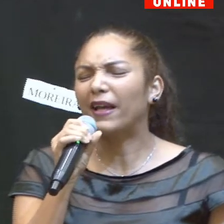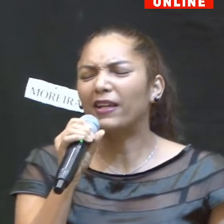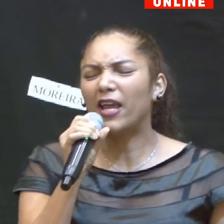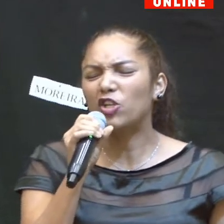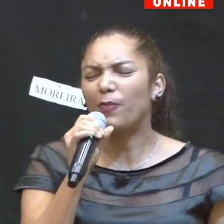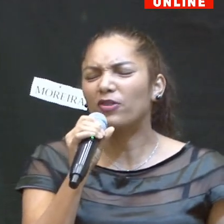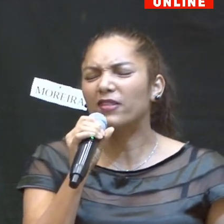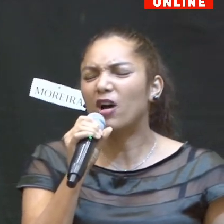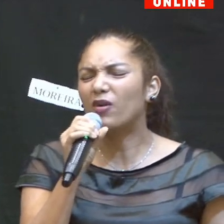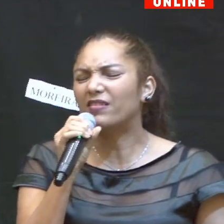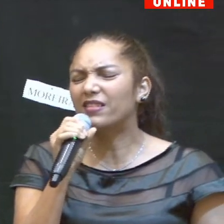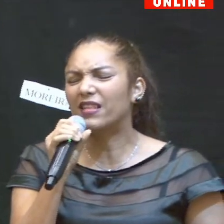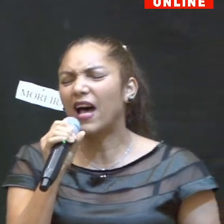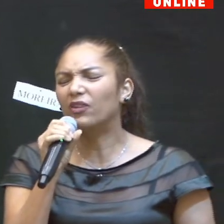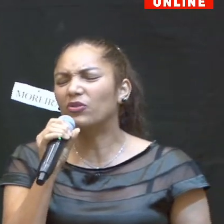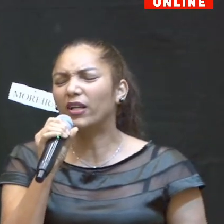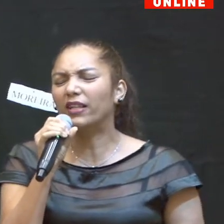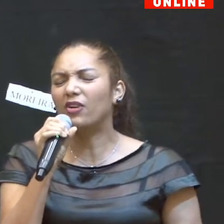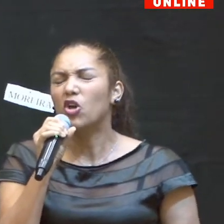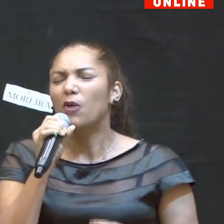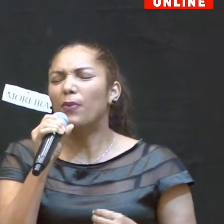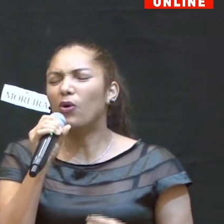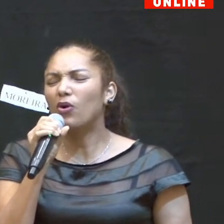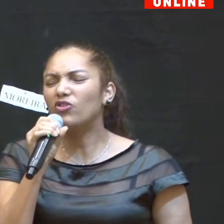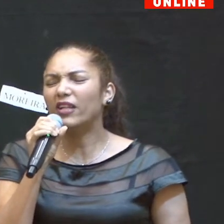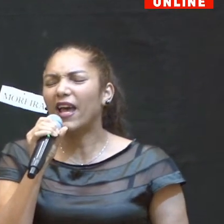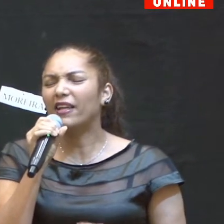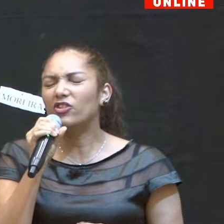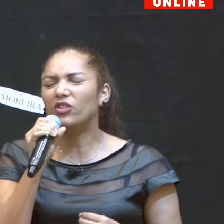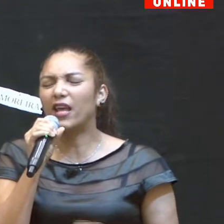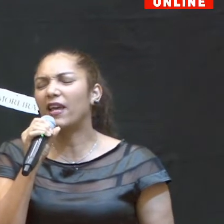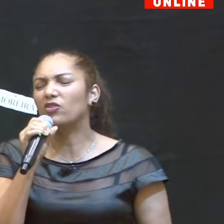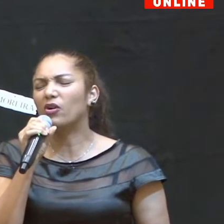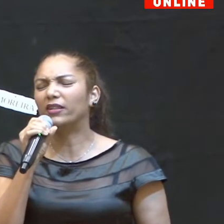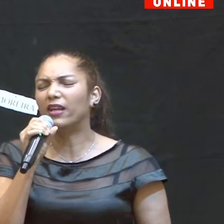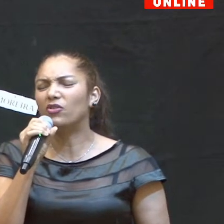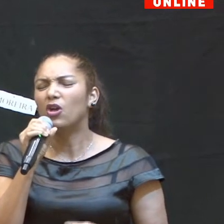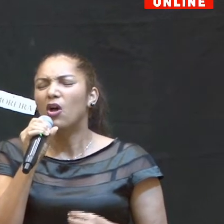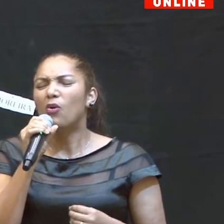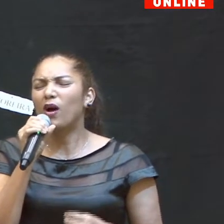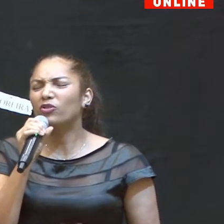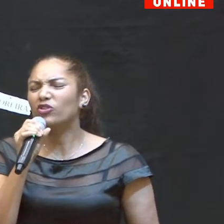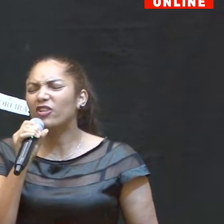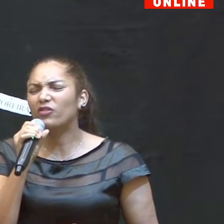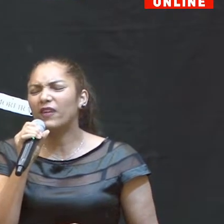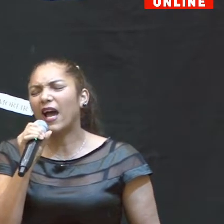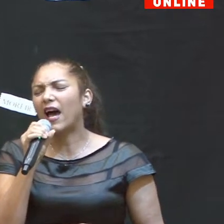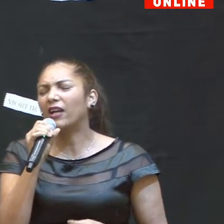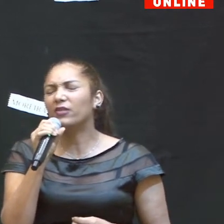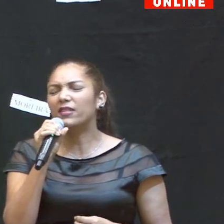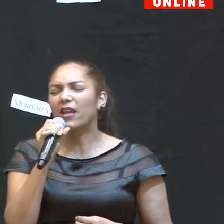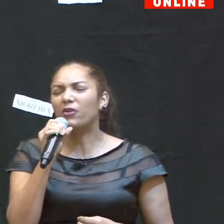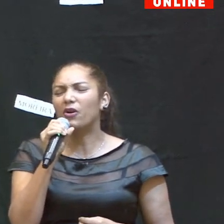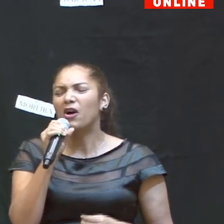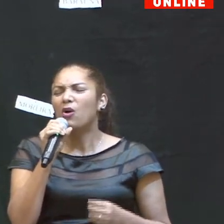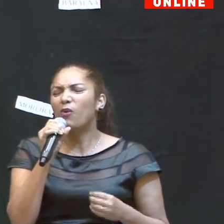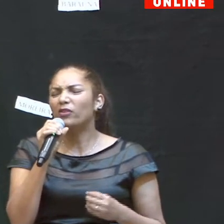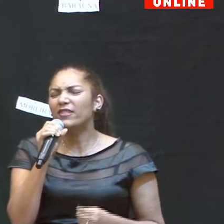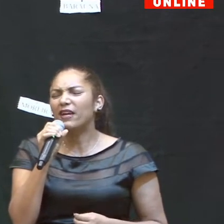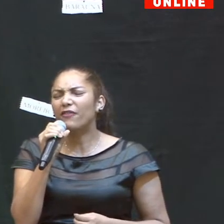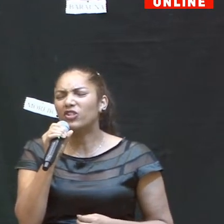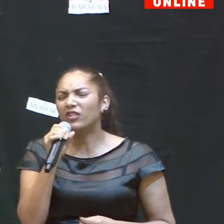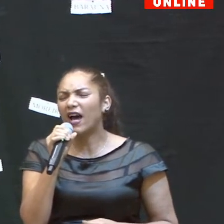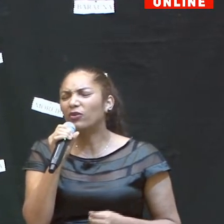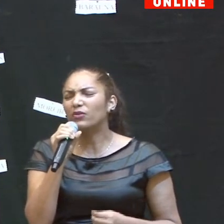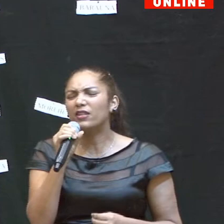momento, Pai, que eles possam ser alcançados, ó Deus, por onde quer que estejam, ó Deus. Quantos desviados, Senhor, quantos